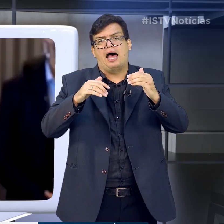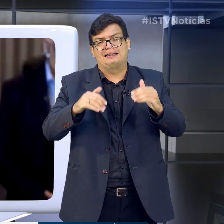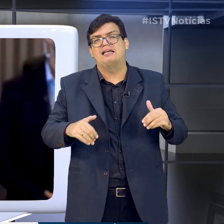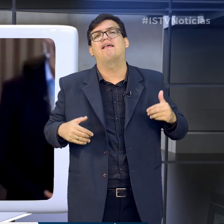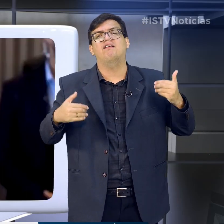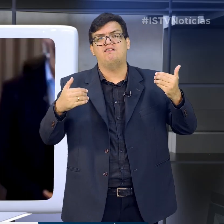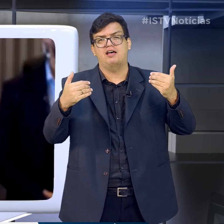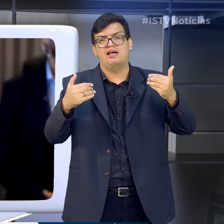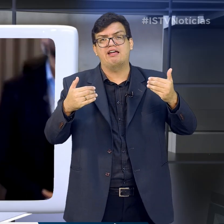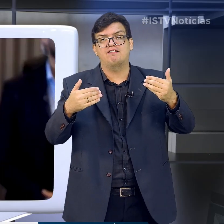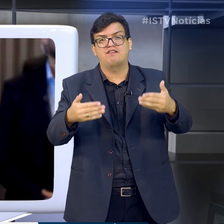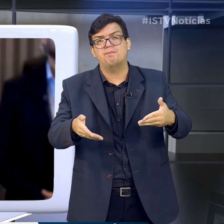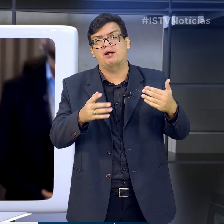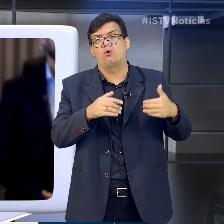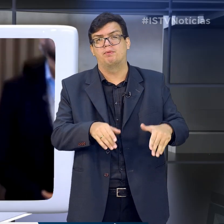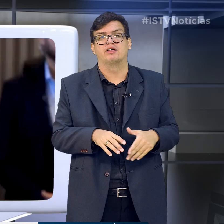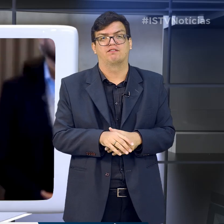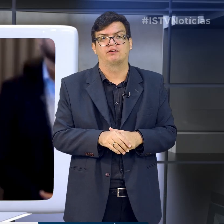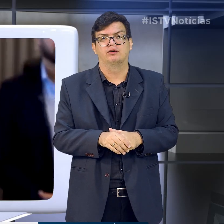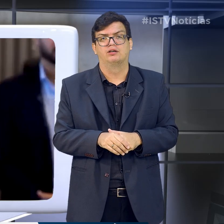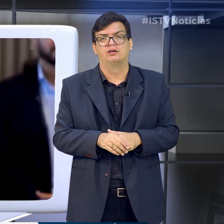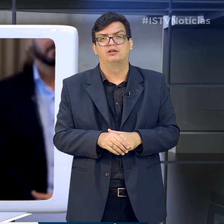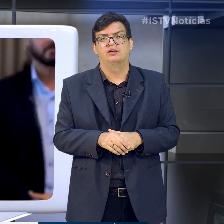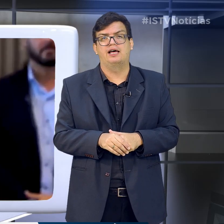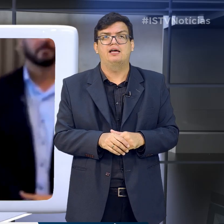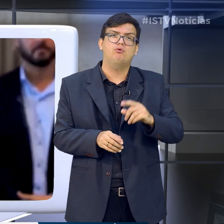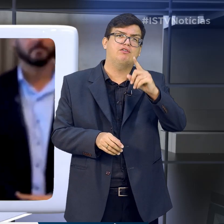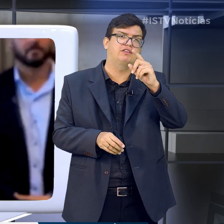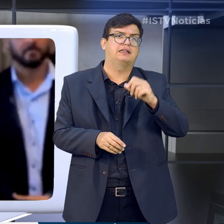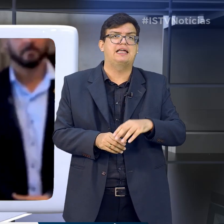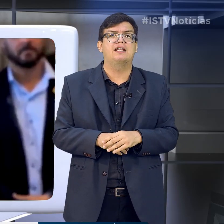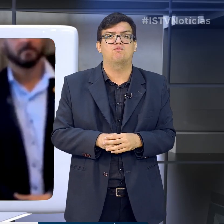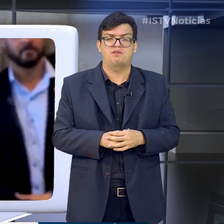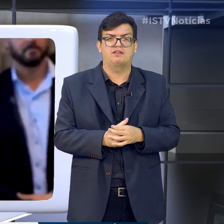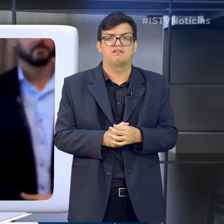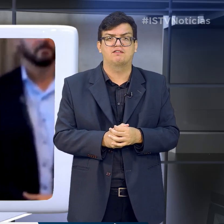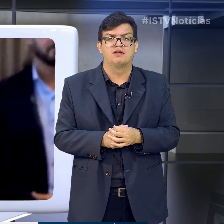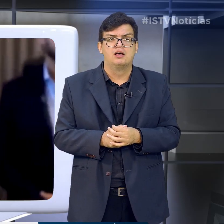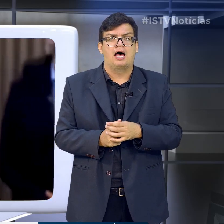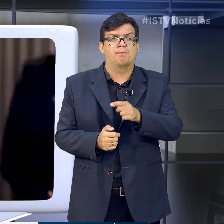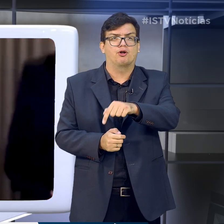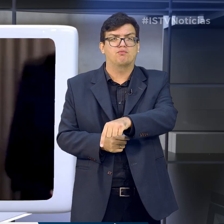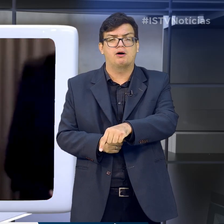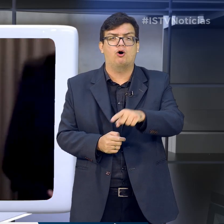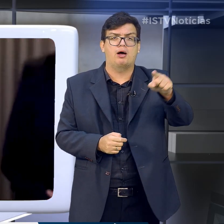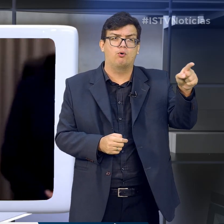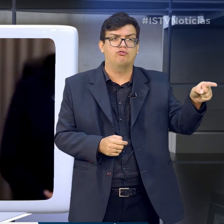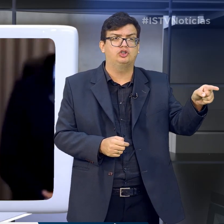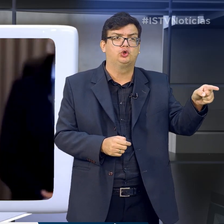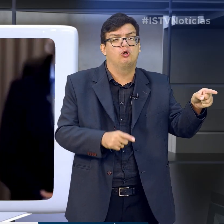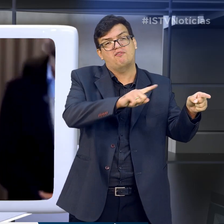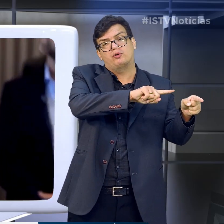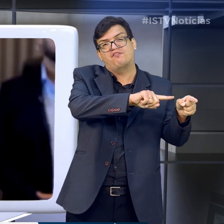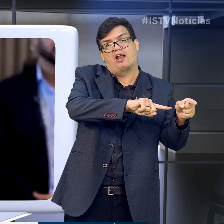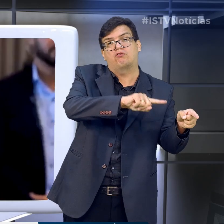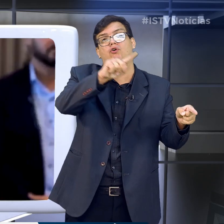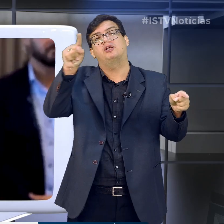a tendência é sempre a cobrança né e o resultado tá aí nas pesquisas a próxima agora a 11 de julho para poder falar sobre